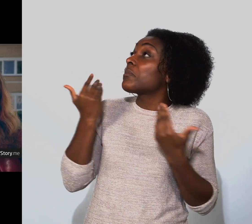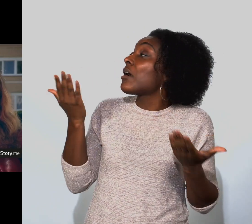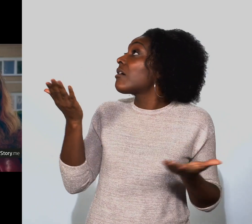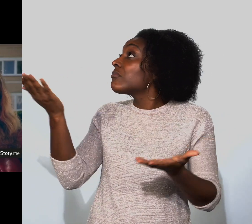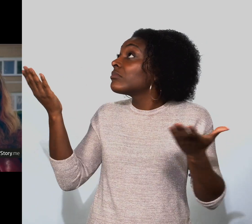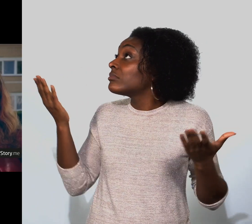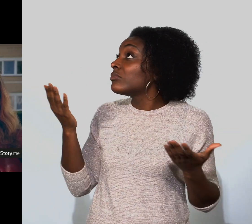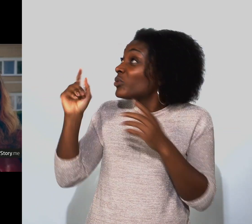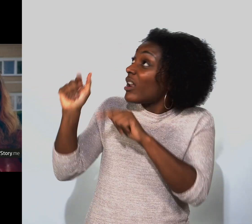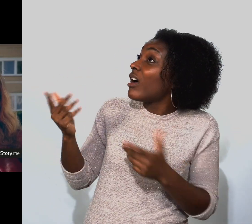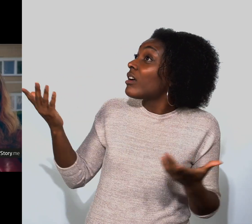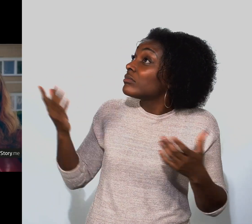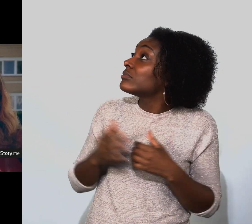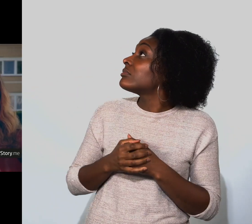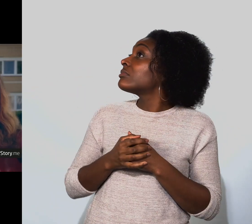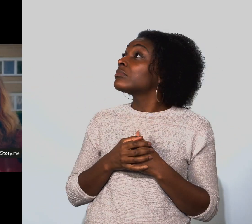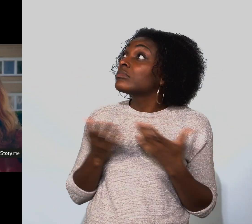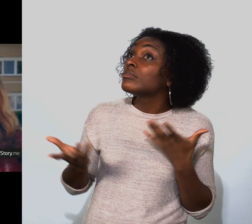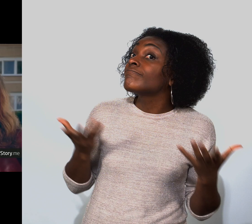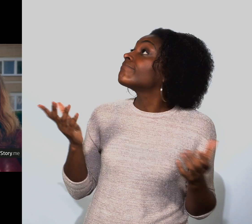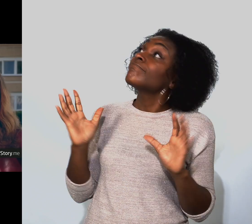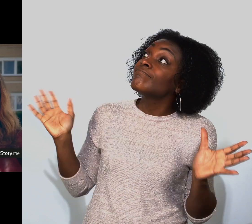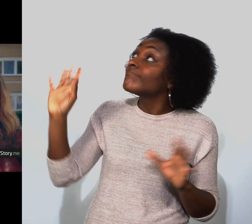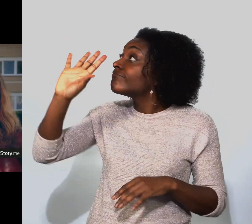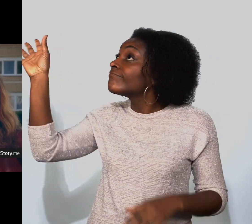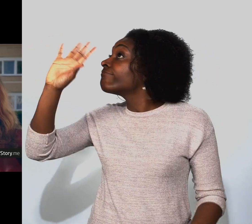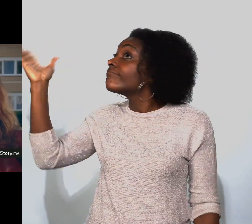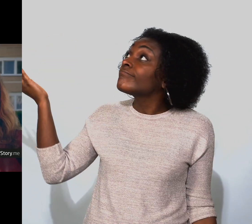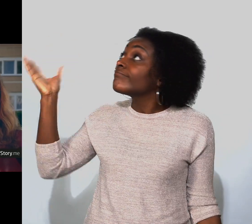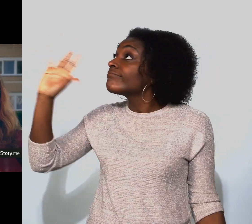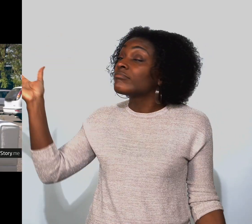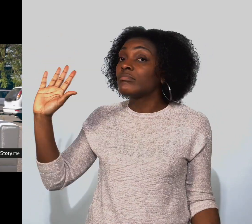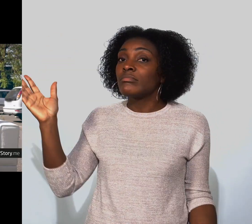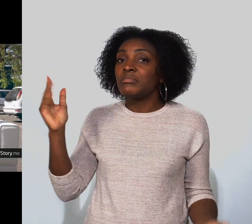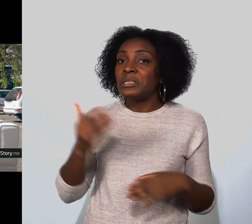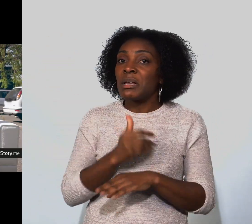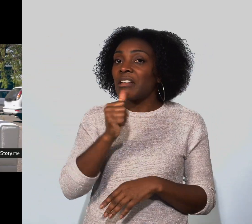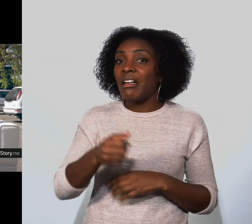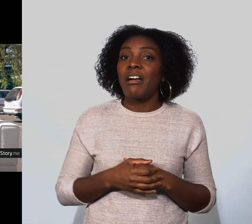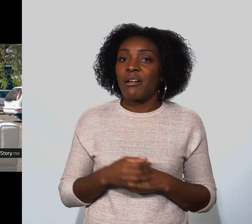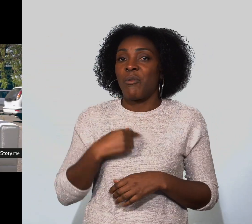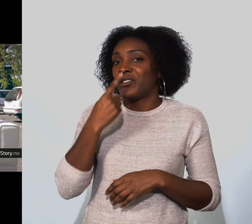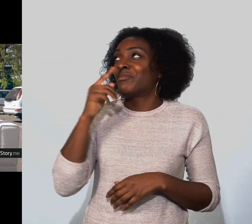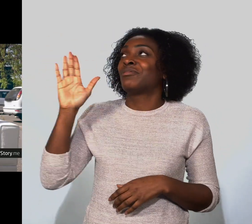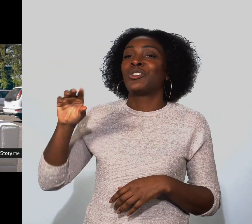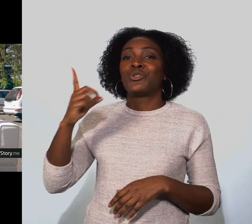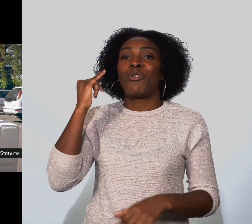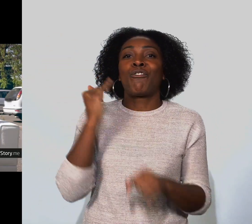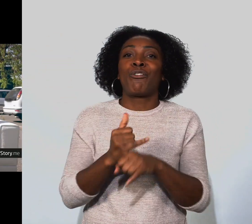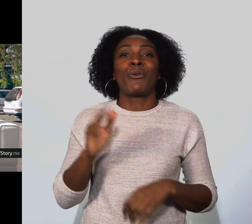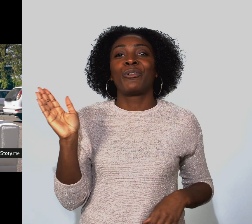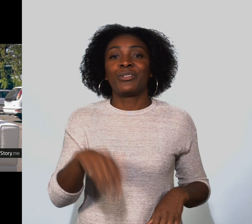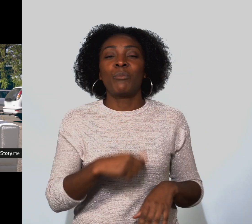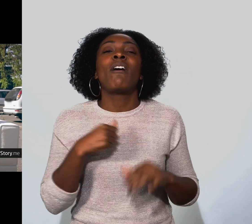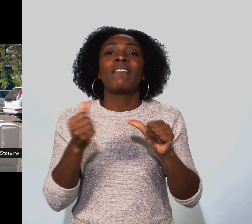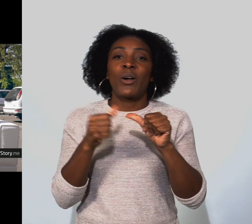Mais je sais pas. Et finalement je m'attendais à ce qu'il se passe quelque chose et il se passait rien. Et je me suis dit, bon Dieu n'existe pas. Et j'ai attrapé